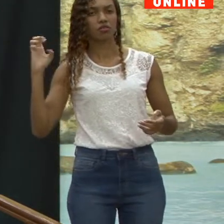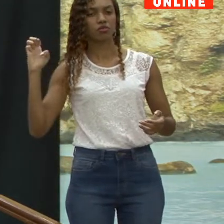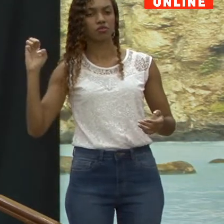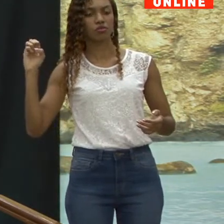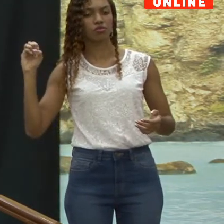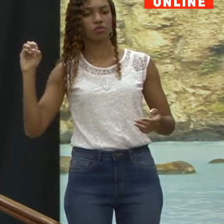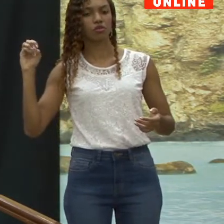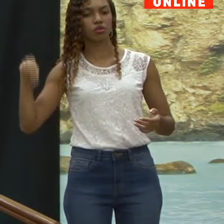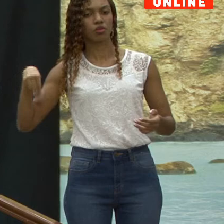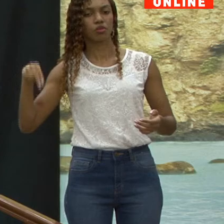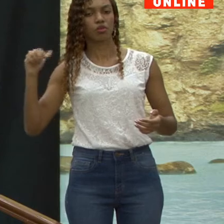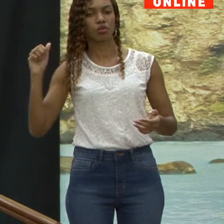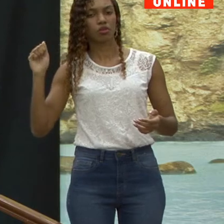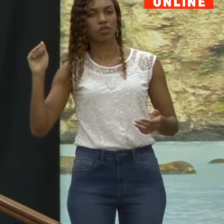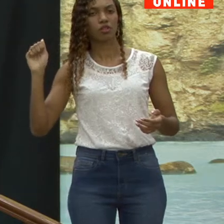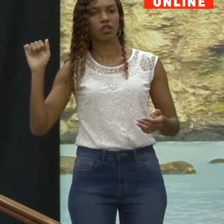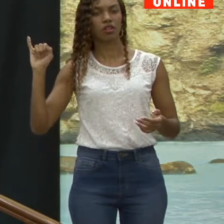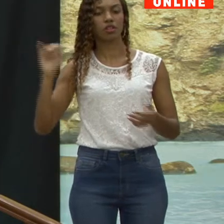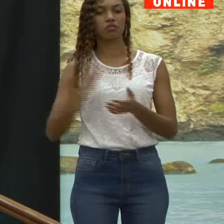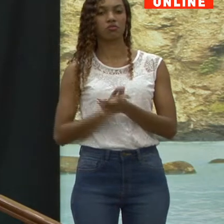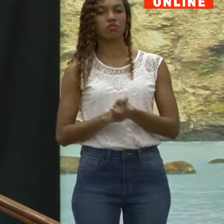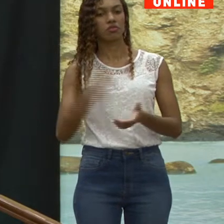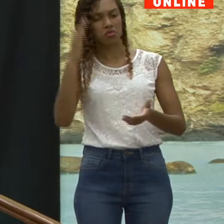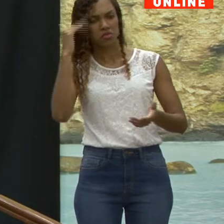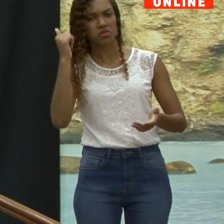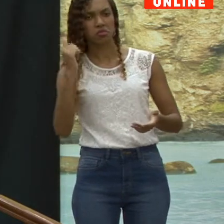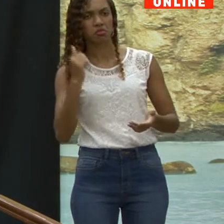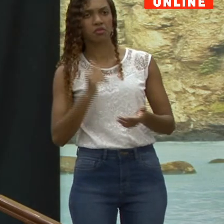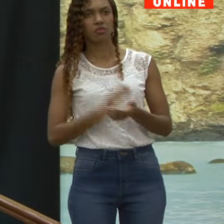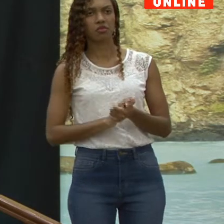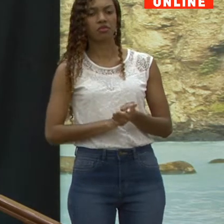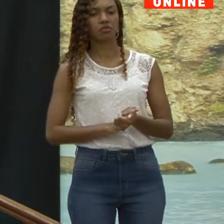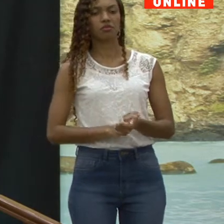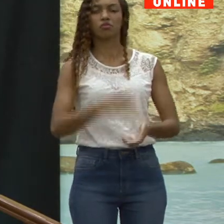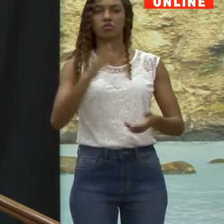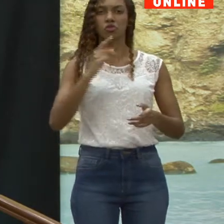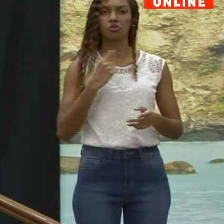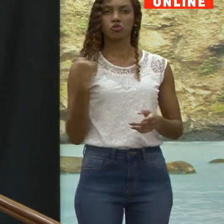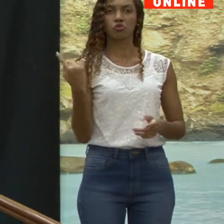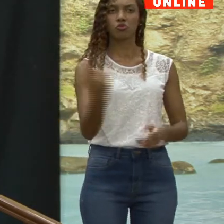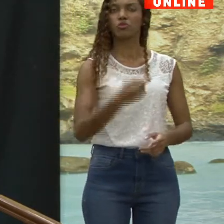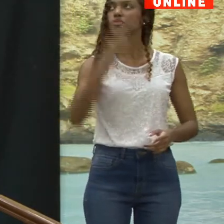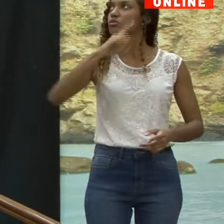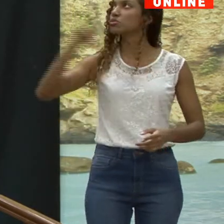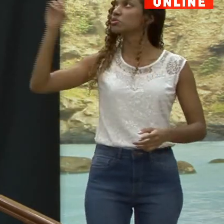é Adonai? É o nosso Deus, é o nosso Senhor.